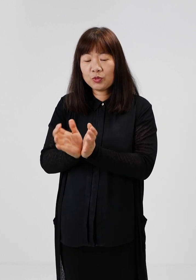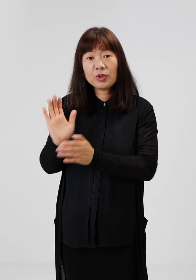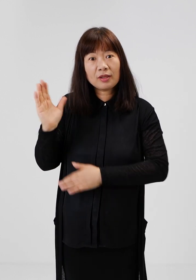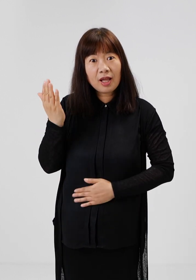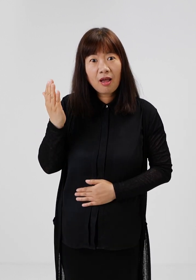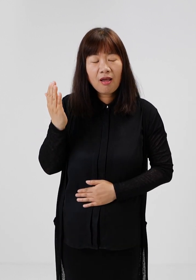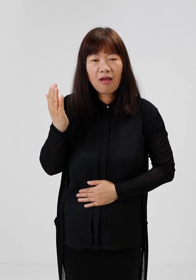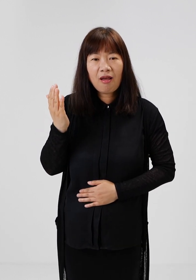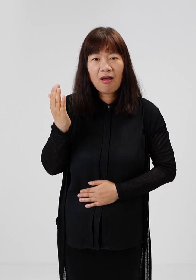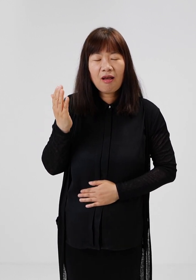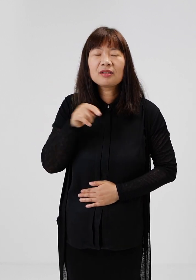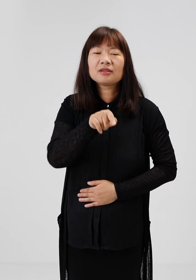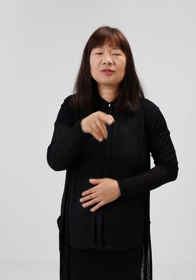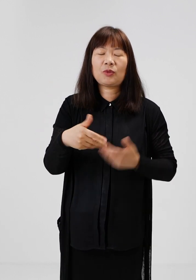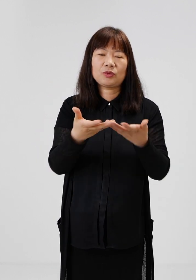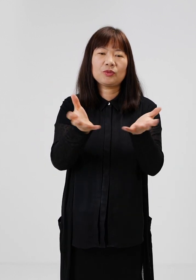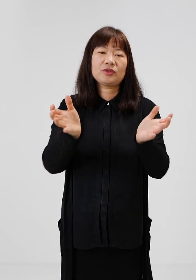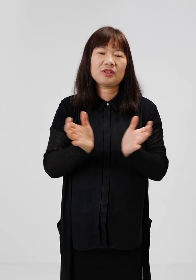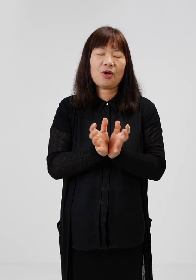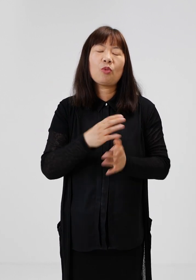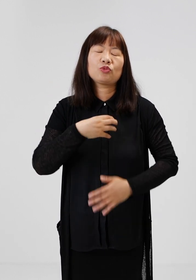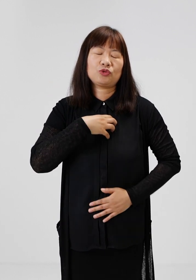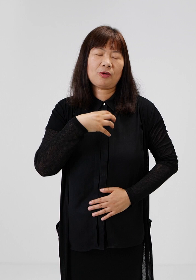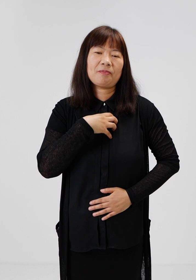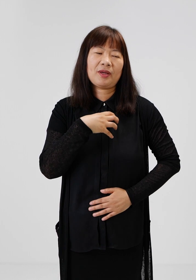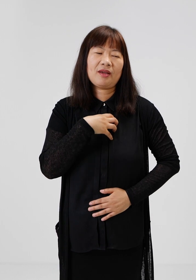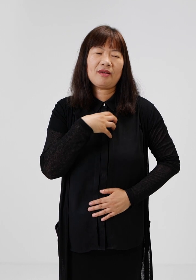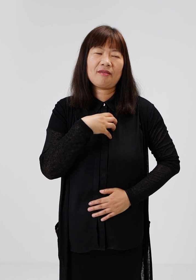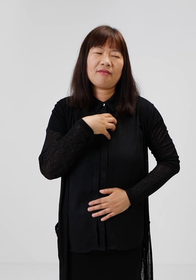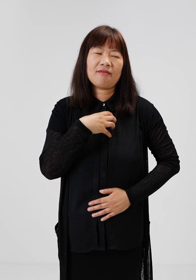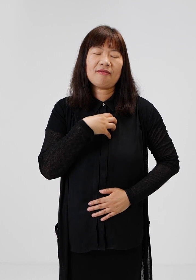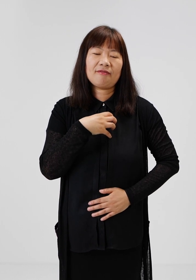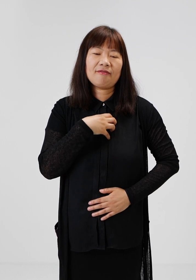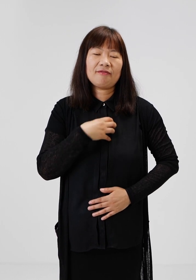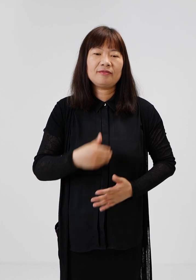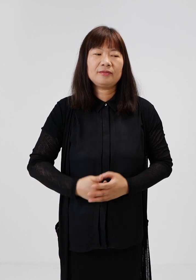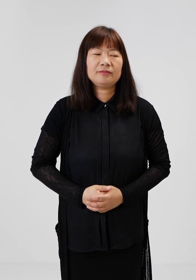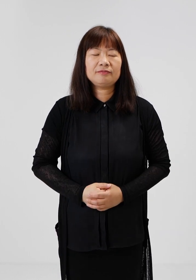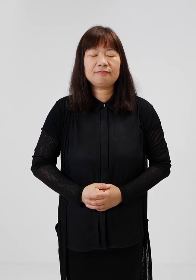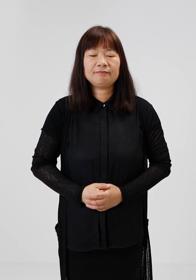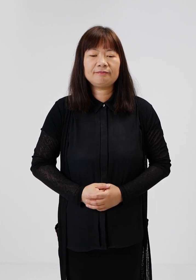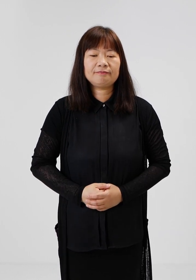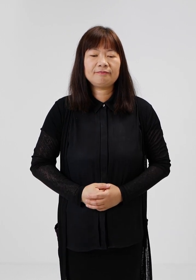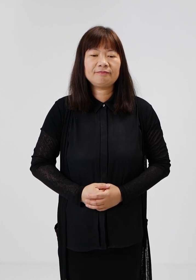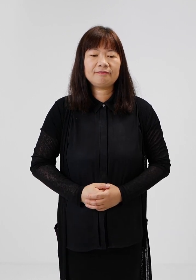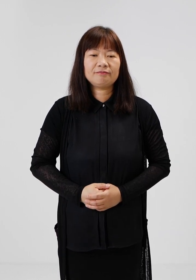되면 그 공동체는 위험해지기 시작하는 거예요.